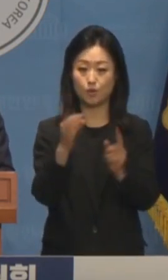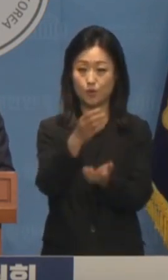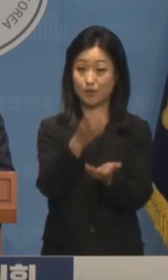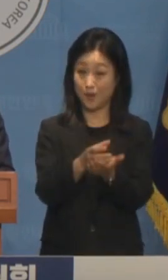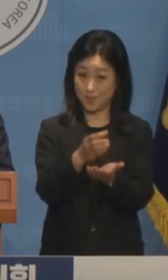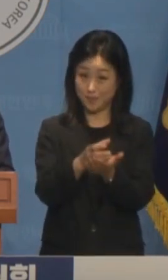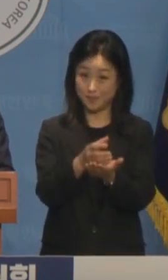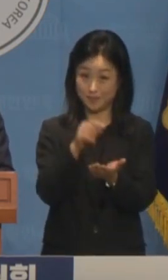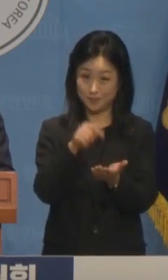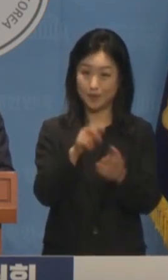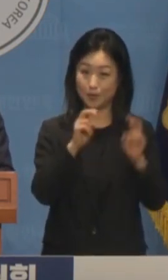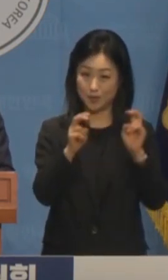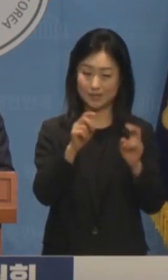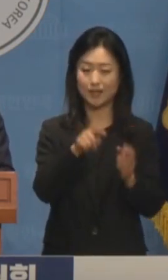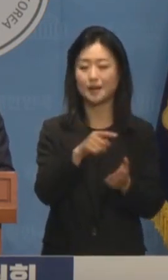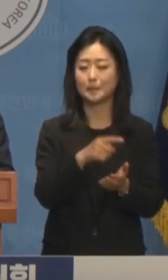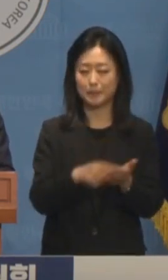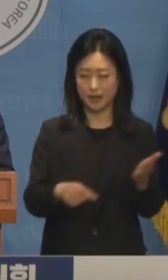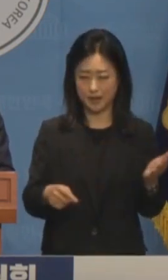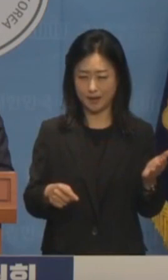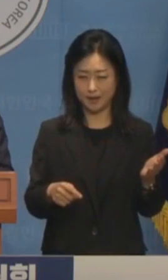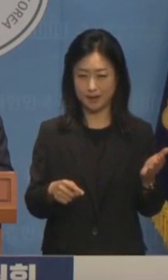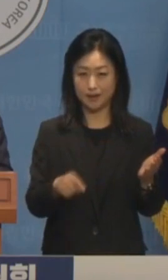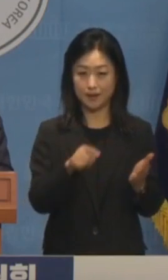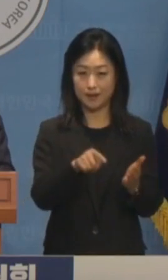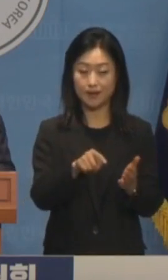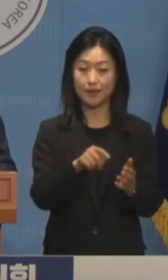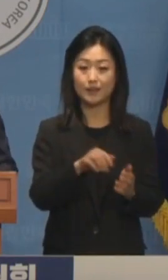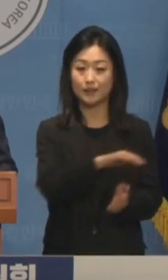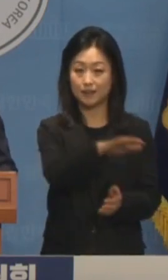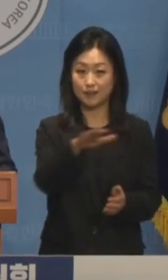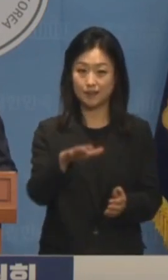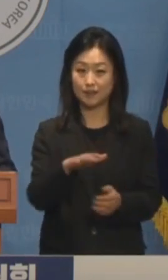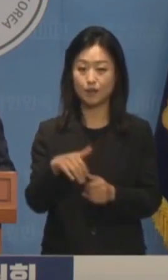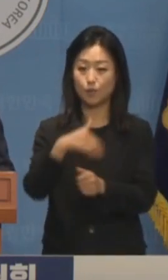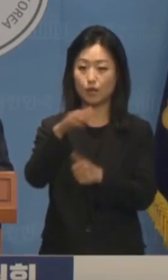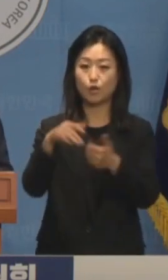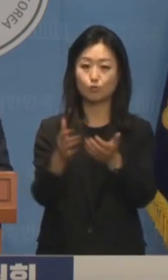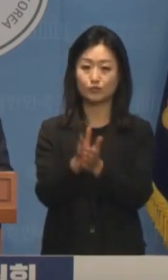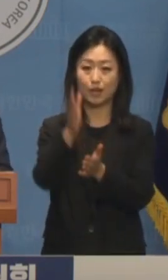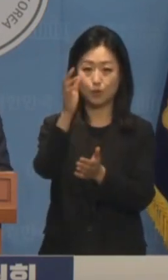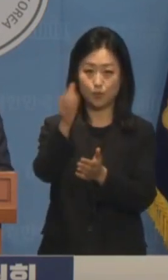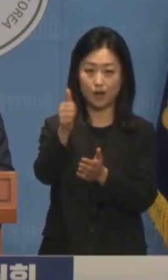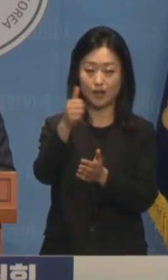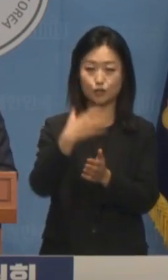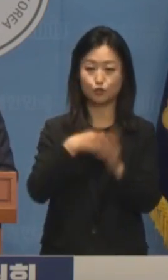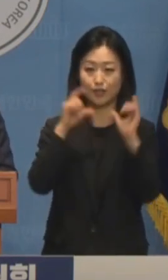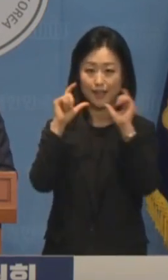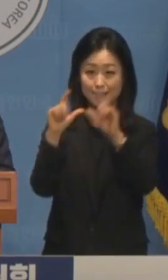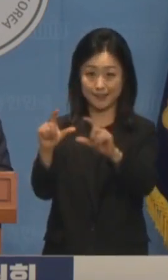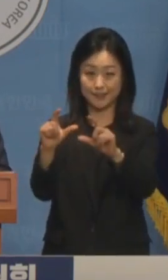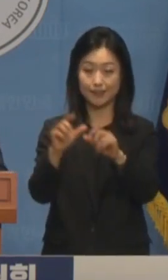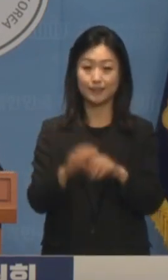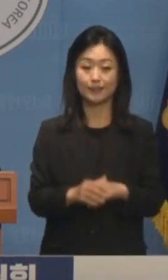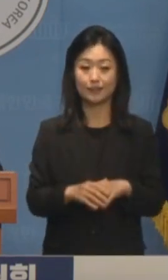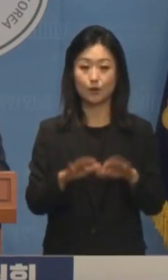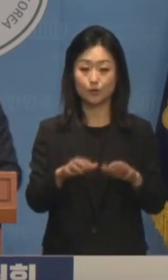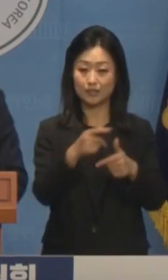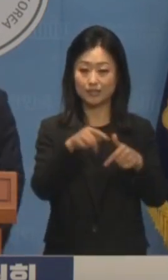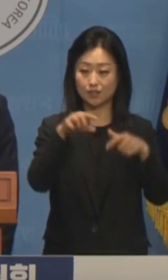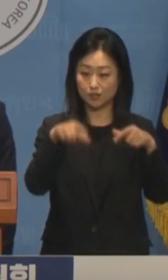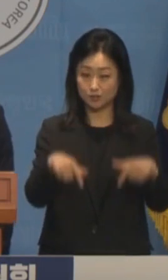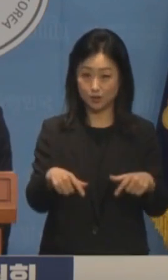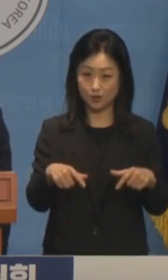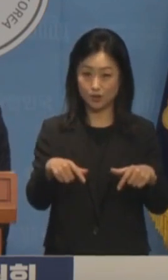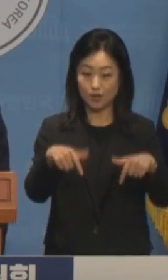손해구제 방치하는 환경부 장관 규탄 기자회견입니다. 오늘 기자회견 사회를 맡은 저는 더불어민주당 인천 서구 국회의원 이용호입니다.